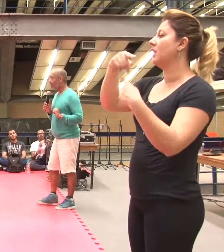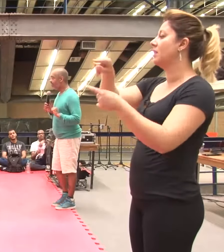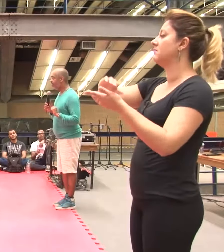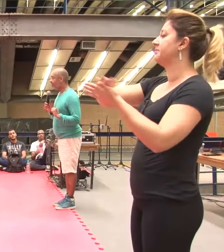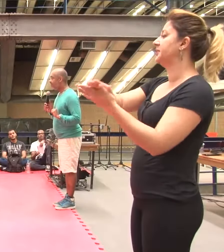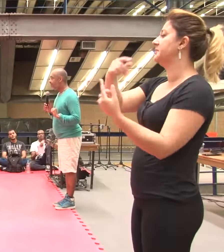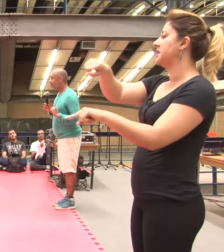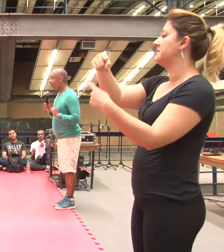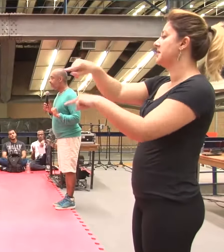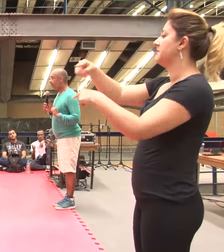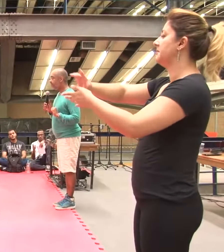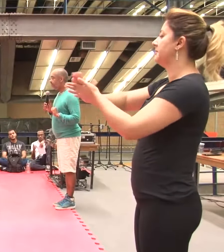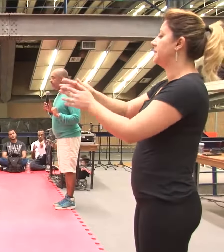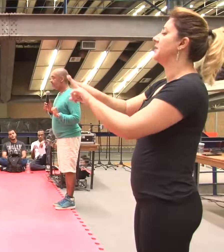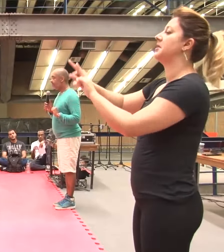o homem.